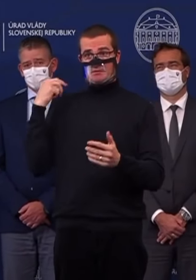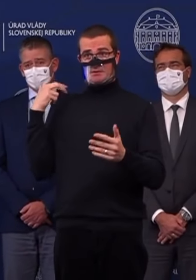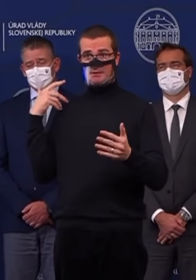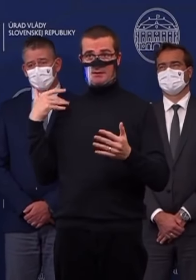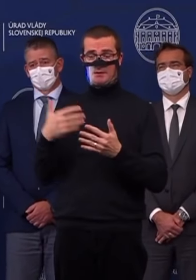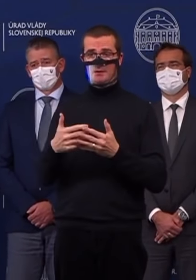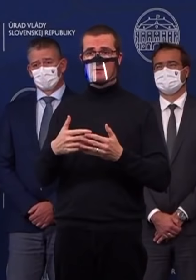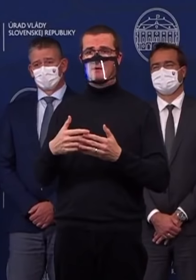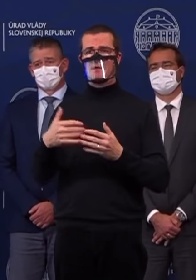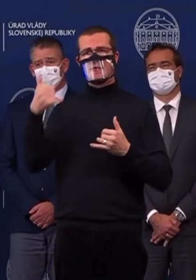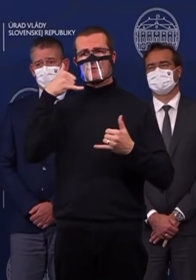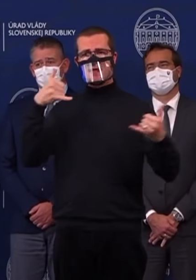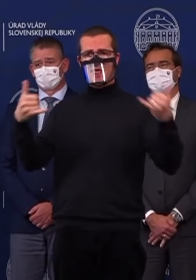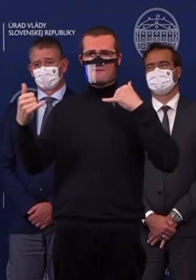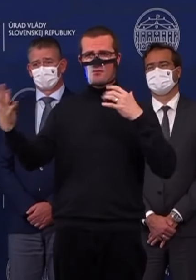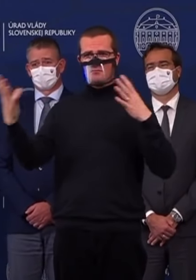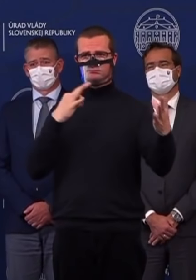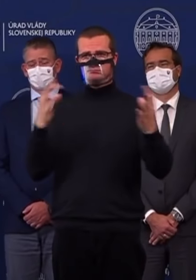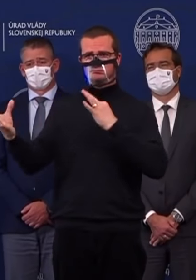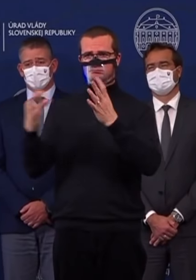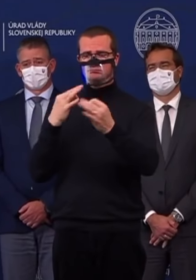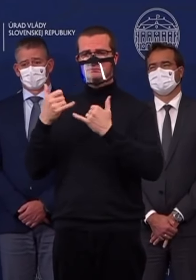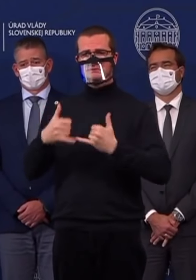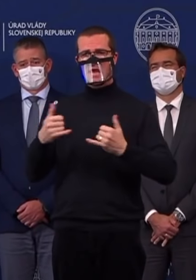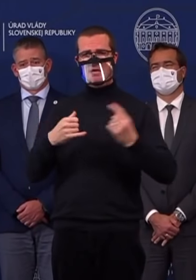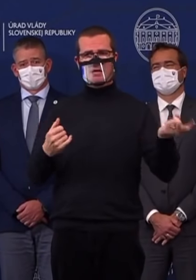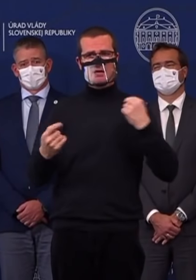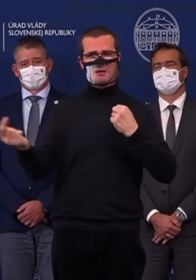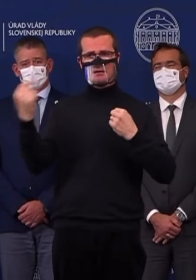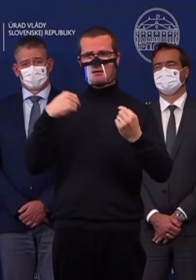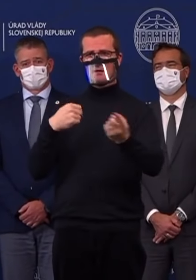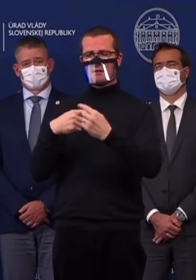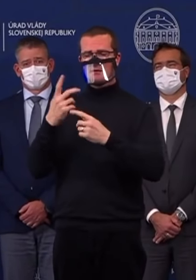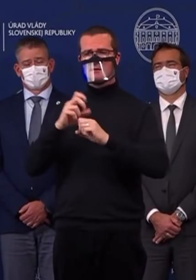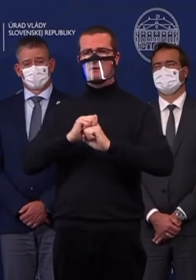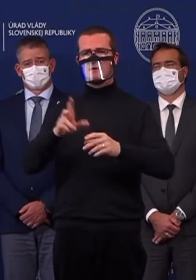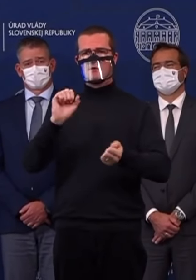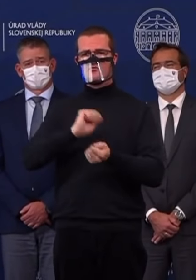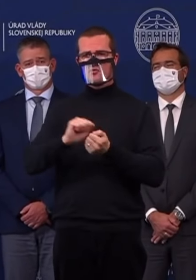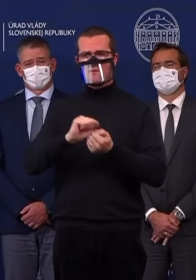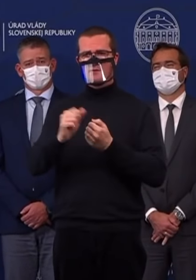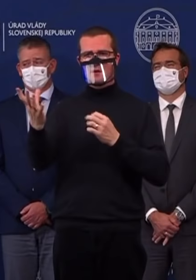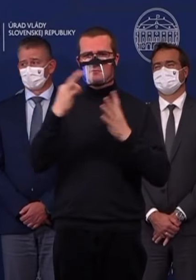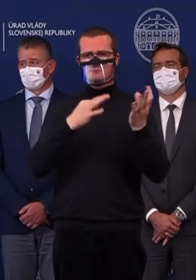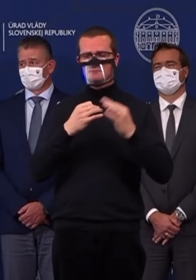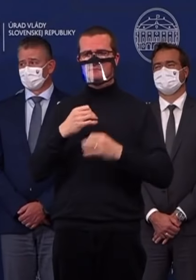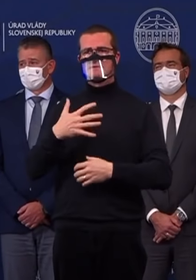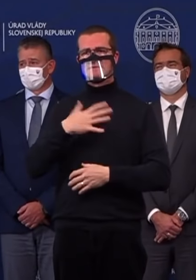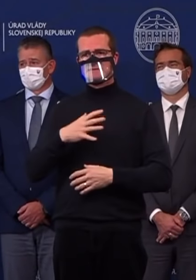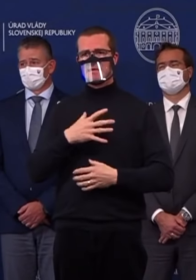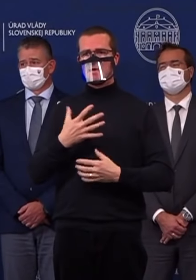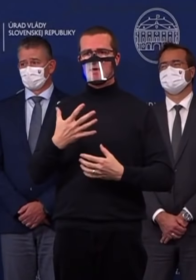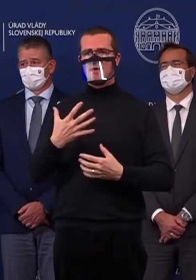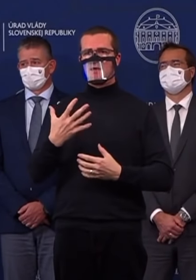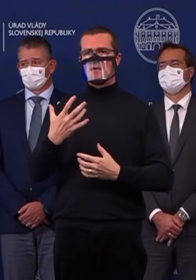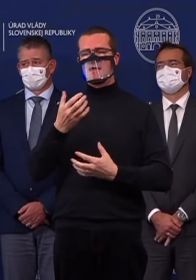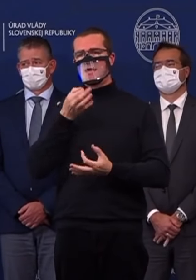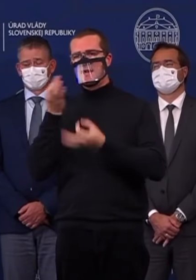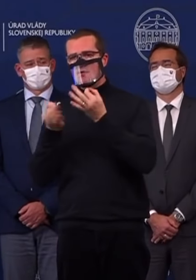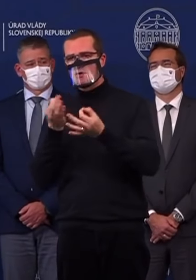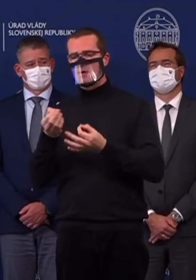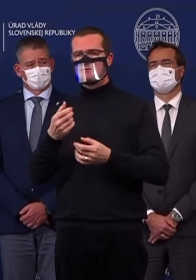prijímam telefonáty od zahraničných kolegov a od rôznych prestížnych médií, ktorí sa snažia získať informácie, ako sa nám to